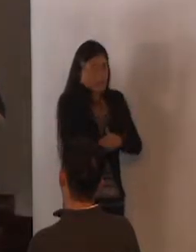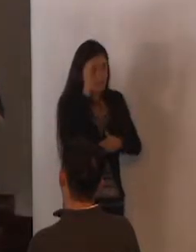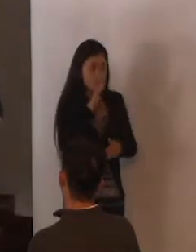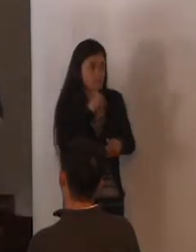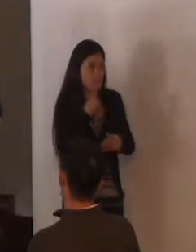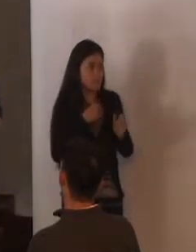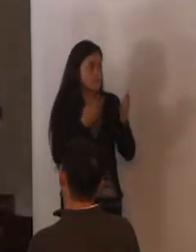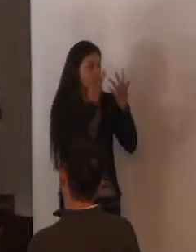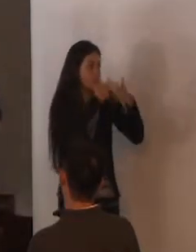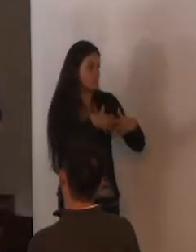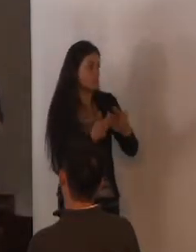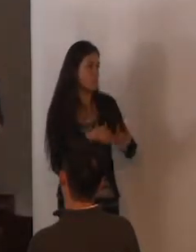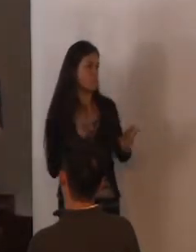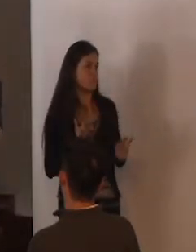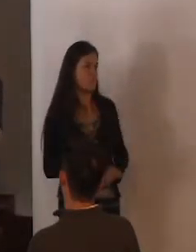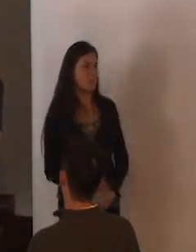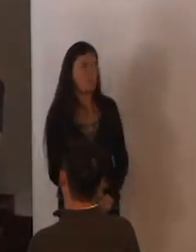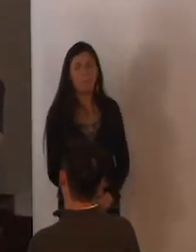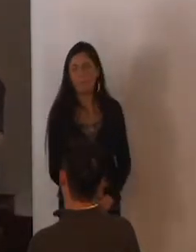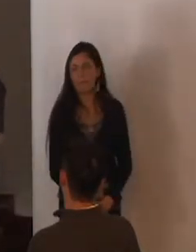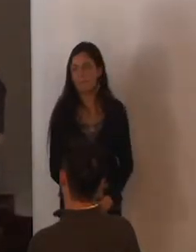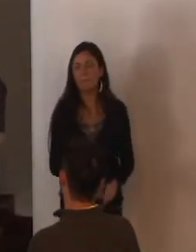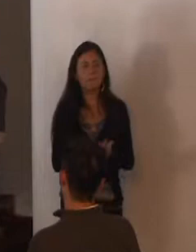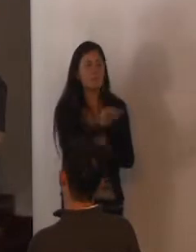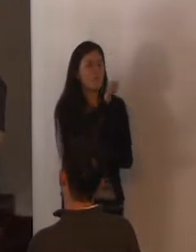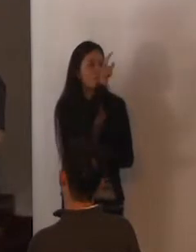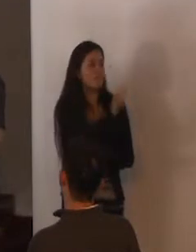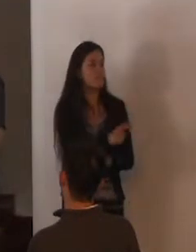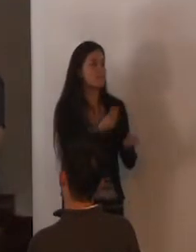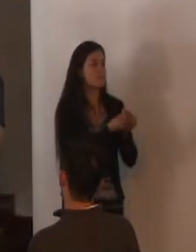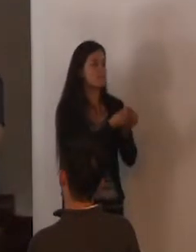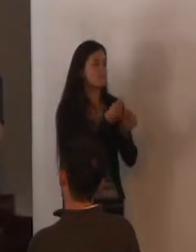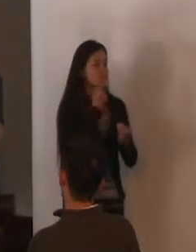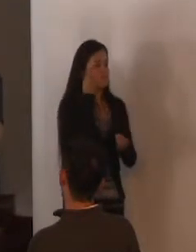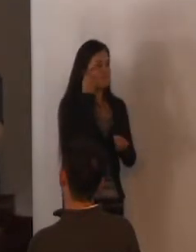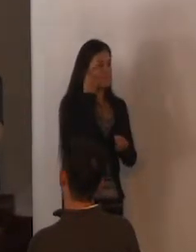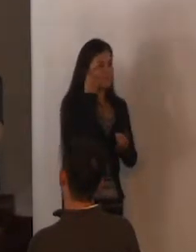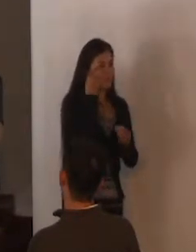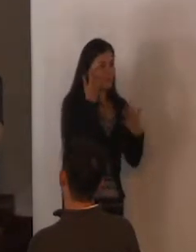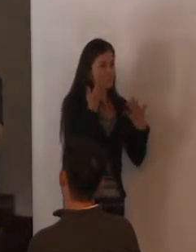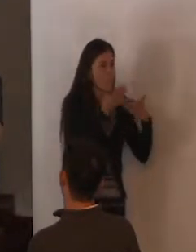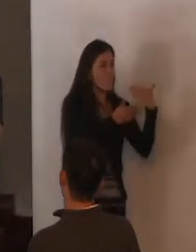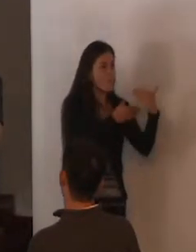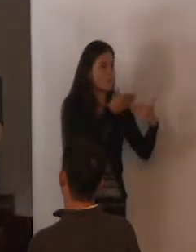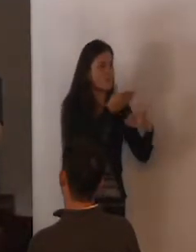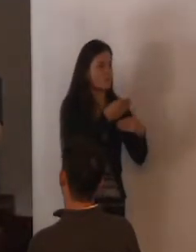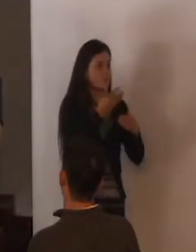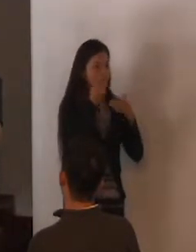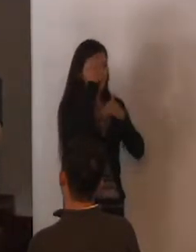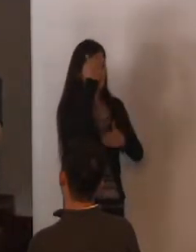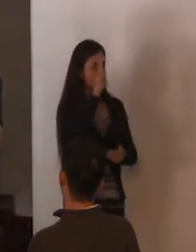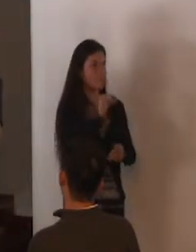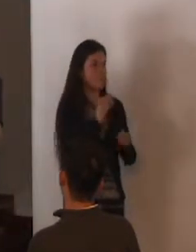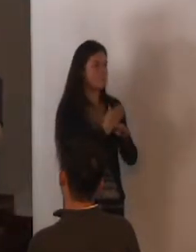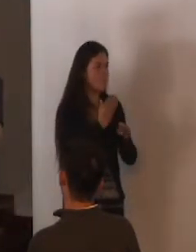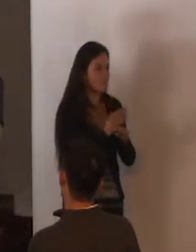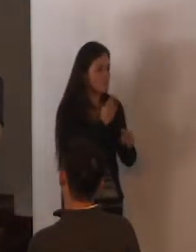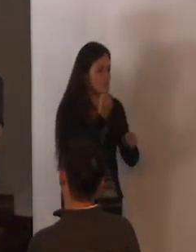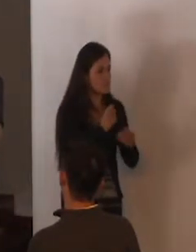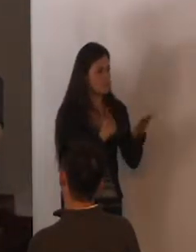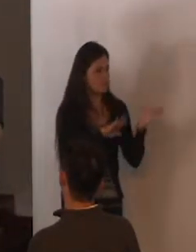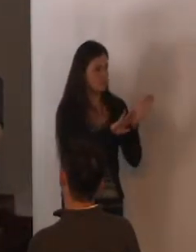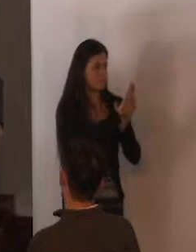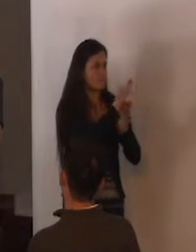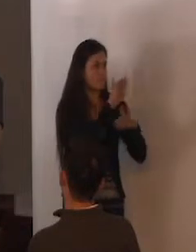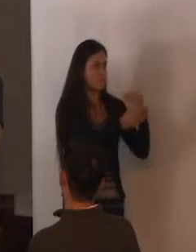estamos haciendo porque ya esto es automático, ¿sí? Pero en las personas con síndrome de Down tenemos esas dos necesidades. Muchos